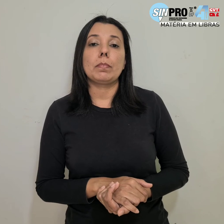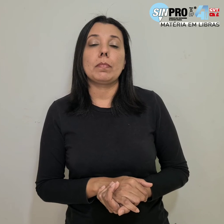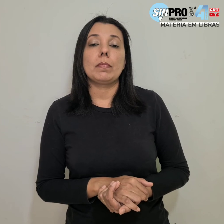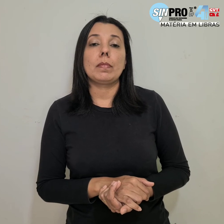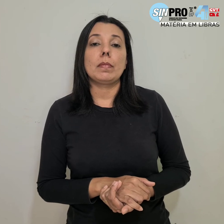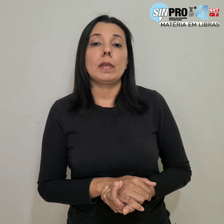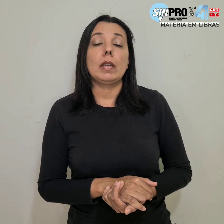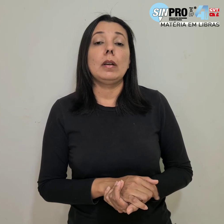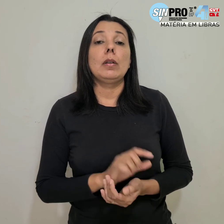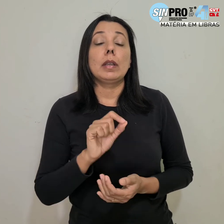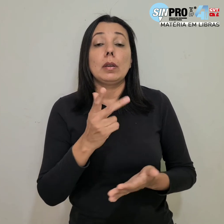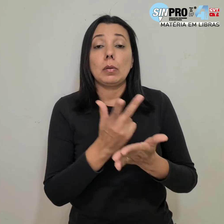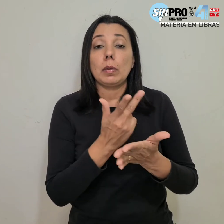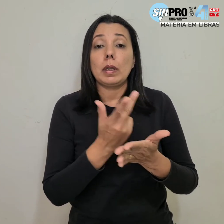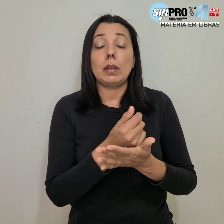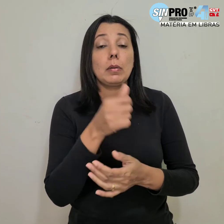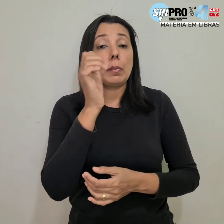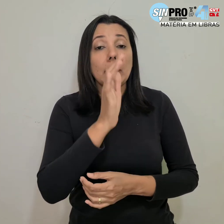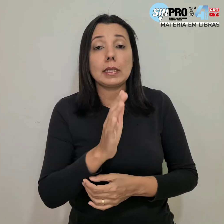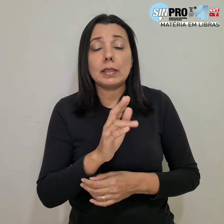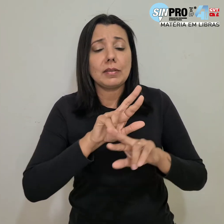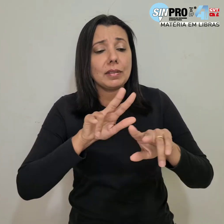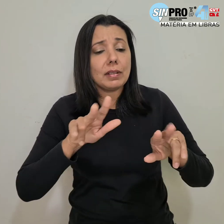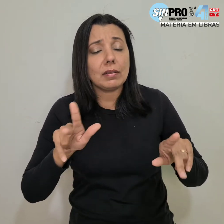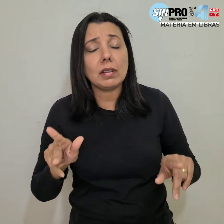Boicote leva Brasil a milhares de mortes.